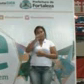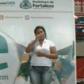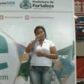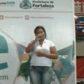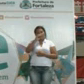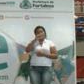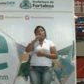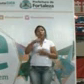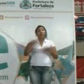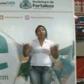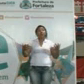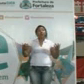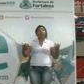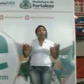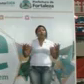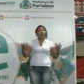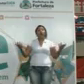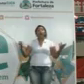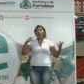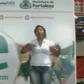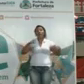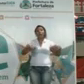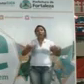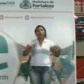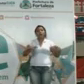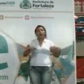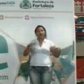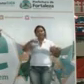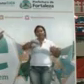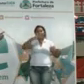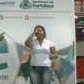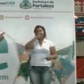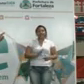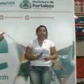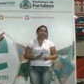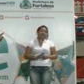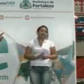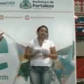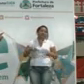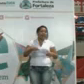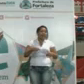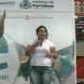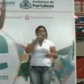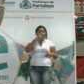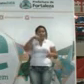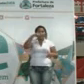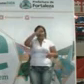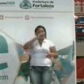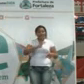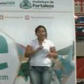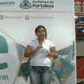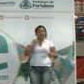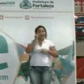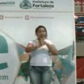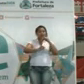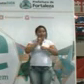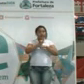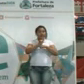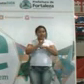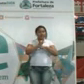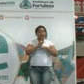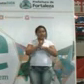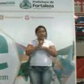atrasado? Brasil. A salvação do Brasil é a internet, confere? Que as coisas acontecem acolá, que ainda